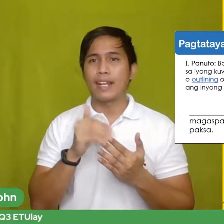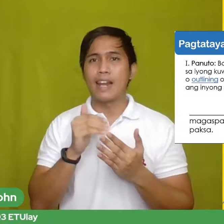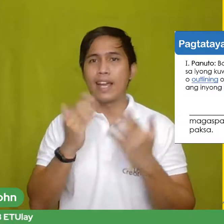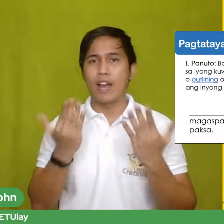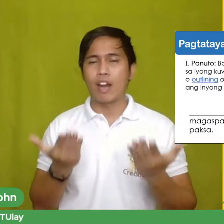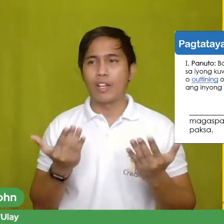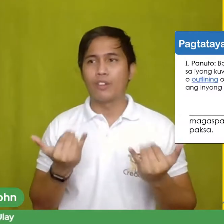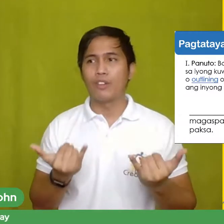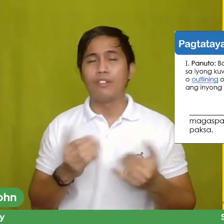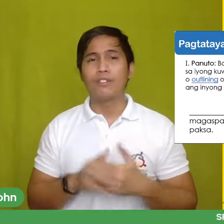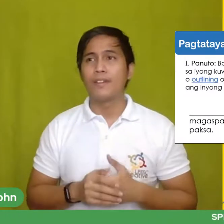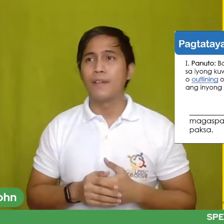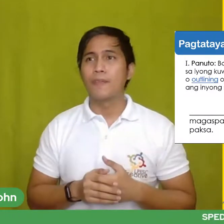pag-aaral ngayong araw na ito, no?